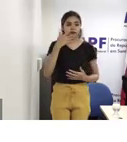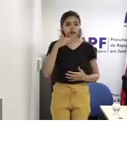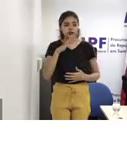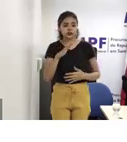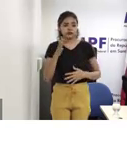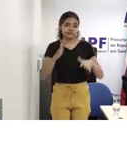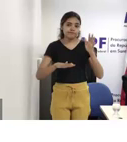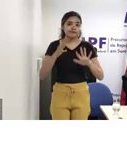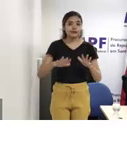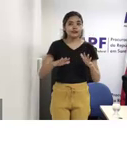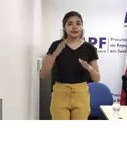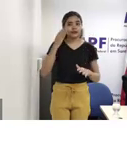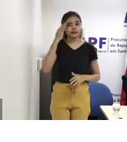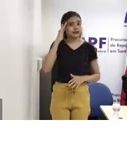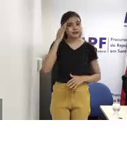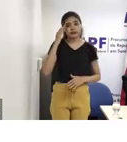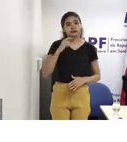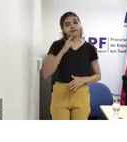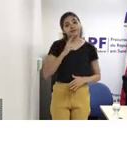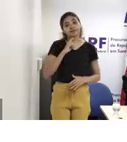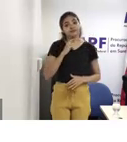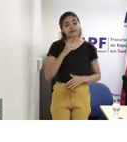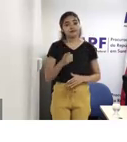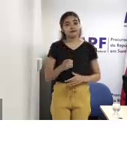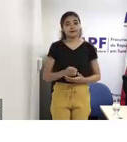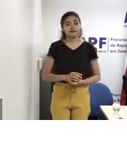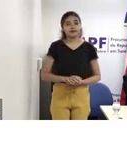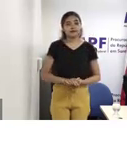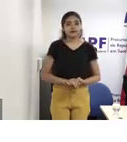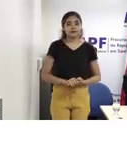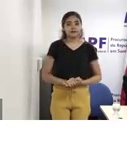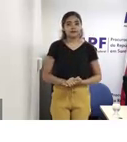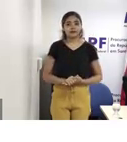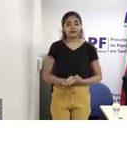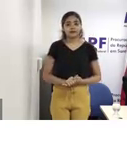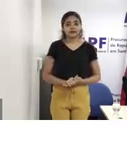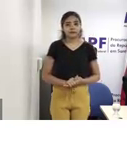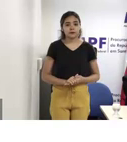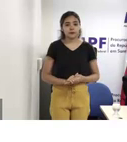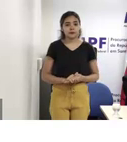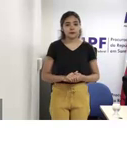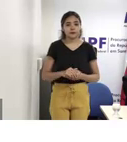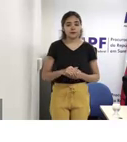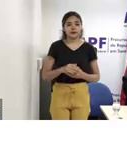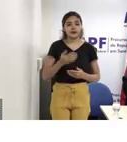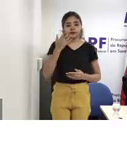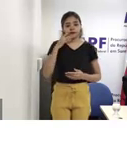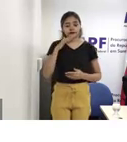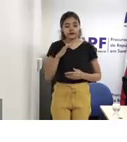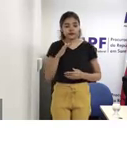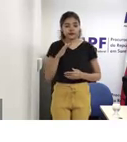vítima dela é o ponto que nós precisamos avançar na criminologia criança tem que tá muito